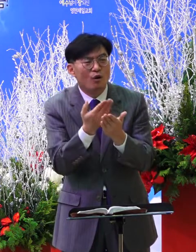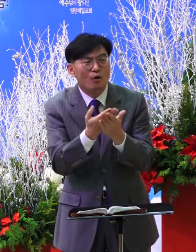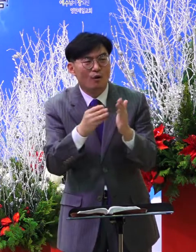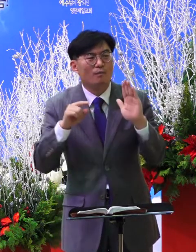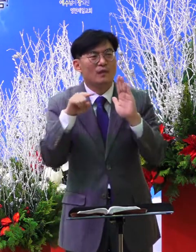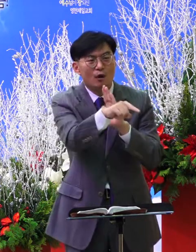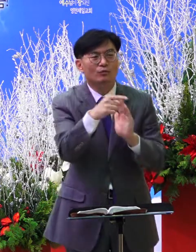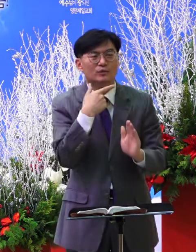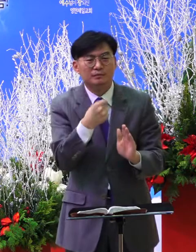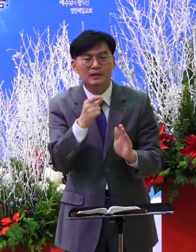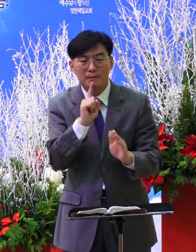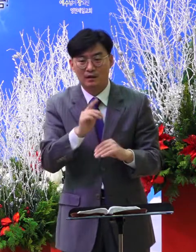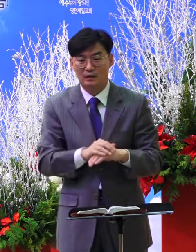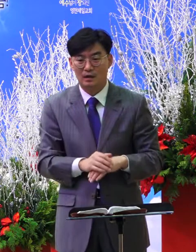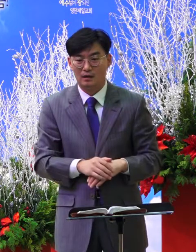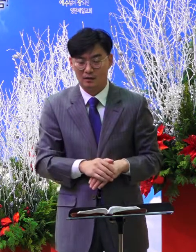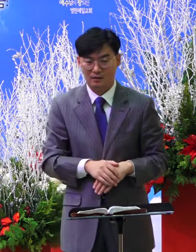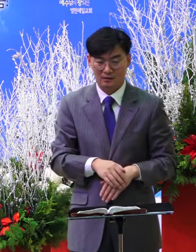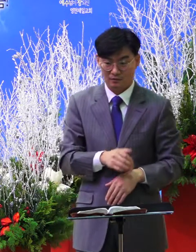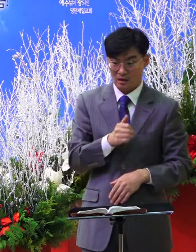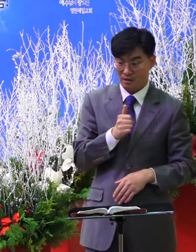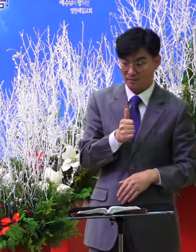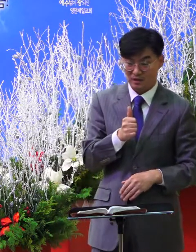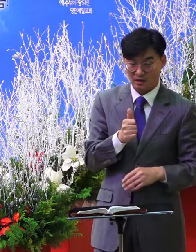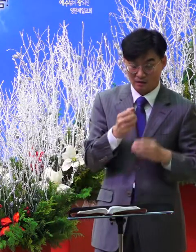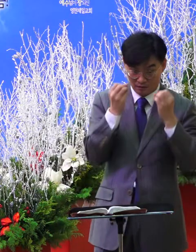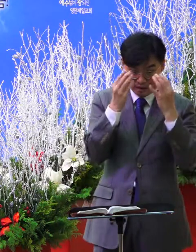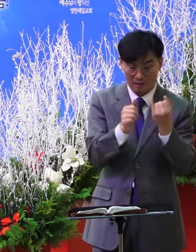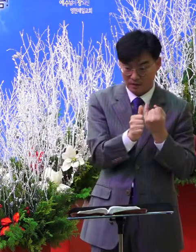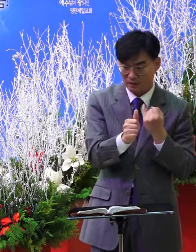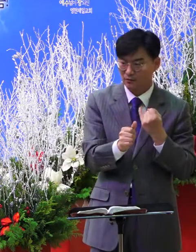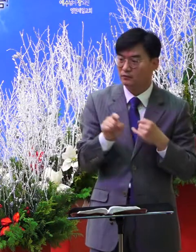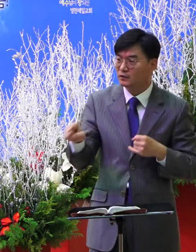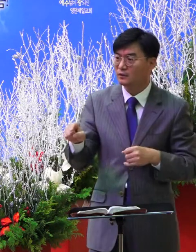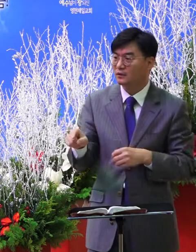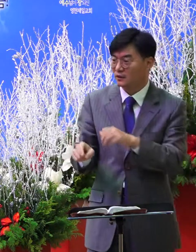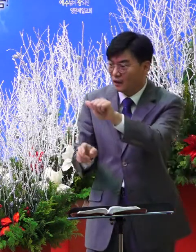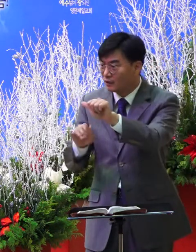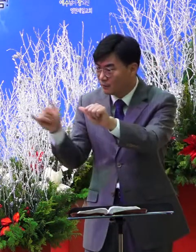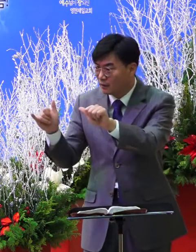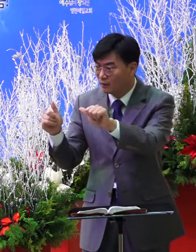나는 너희를 알지 못하노라. 이런 말이었습니다.